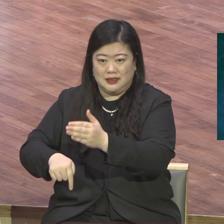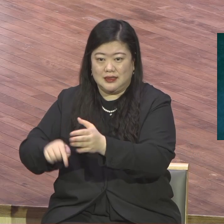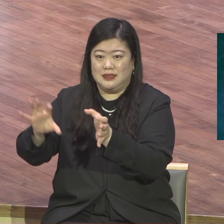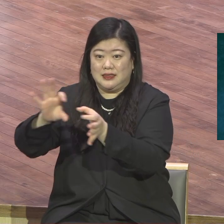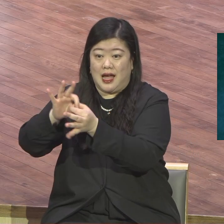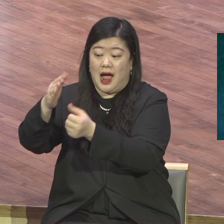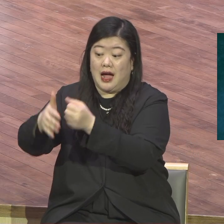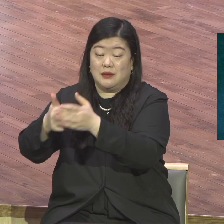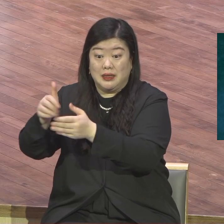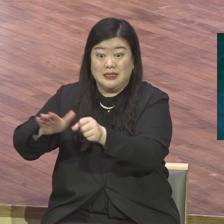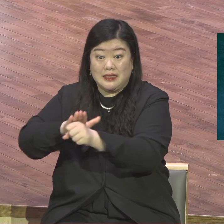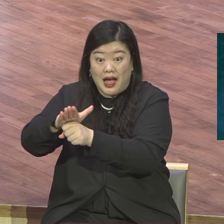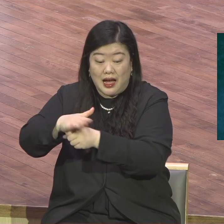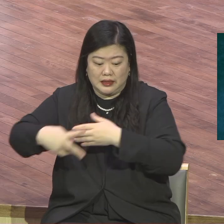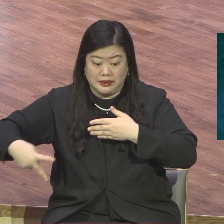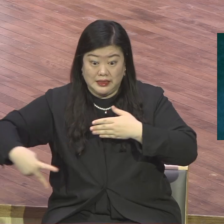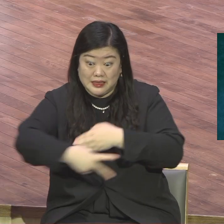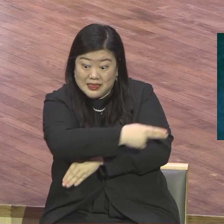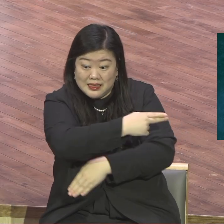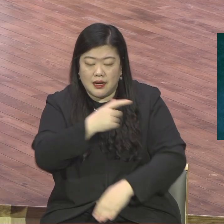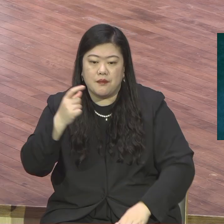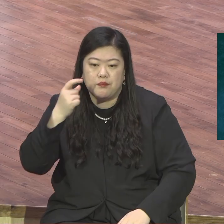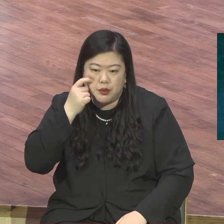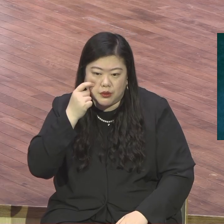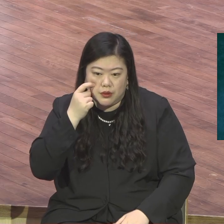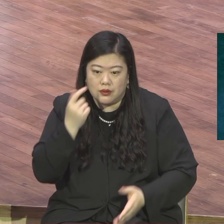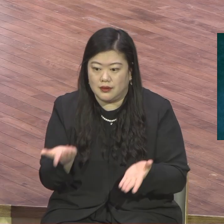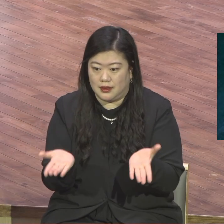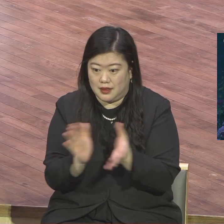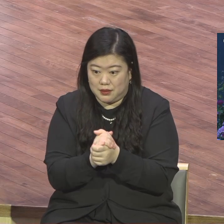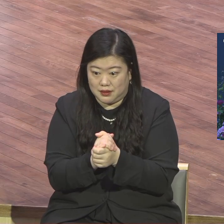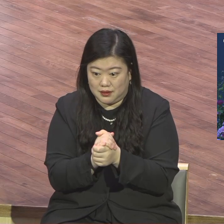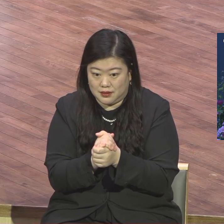있는 하나님의 사랑에서 끊을 수 없으리라.